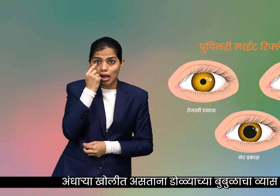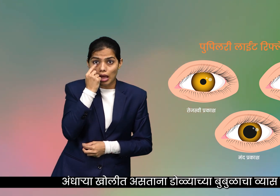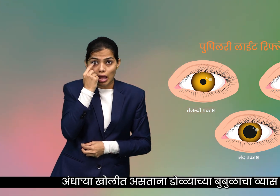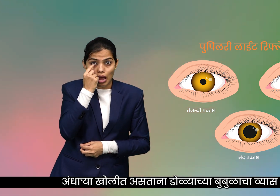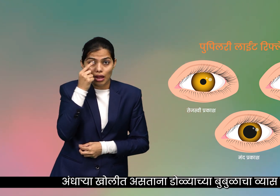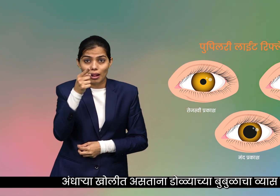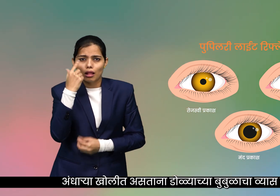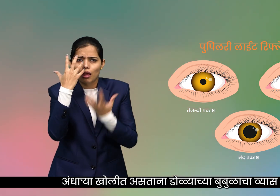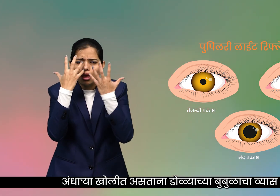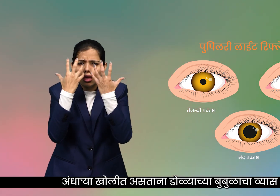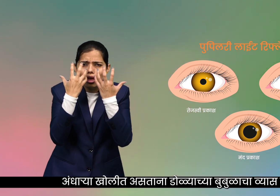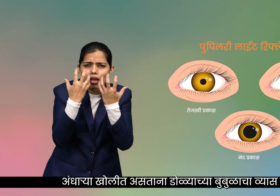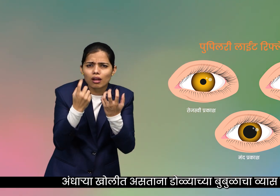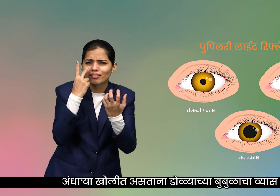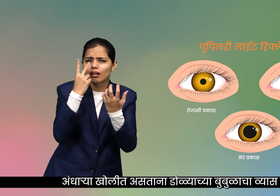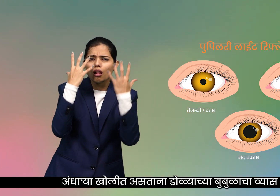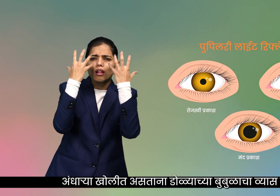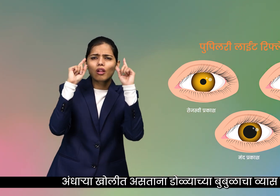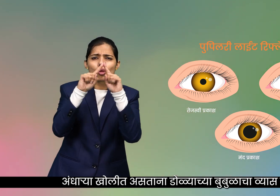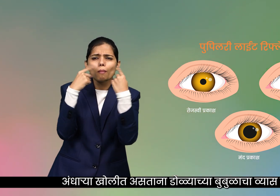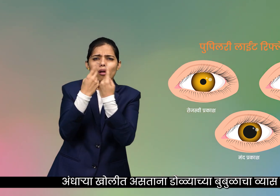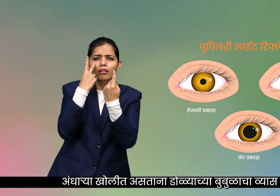अंधाऱ्या खोलीत असताना डोळ्यांच्या बुबुळांचा व्यास वाढतो,